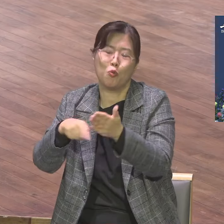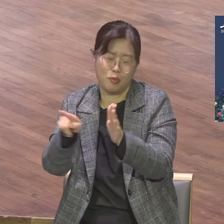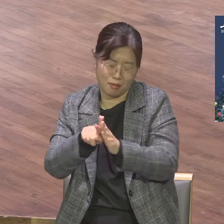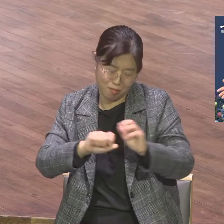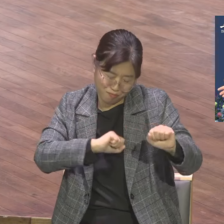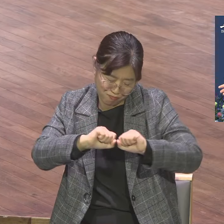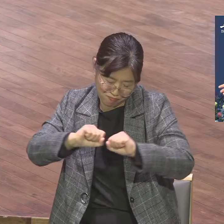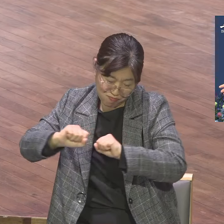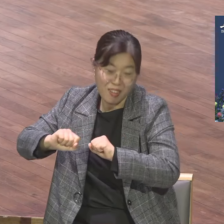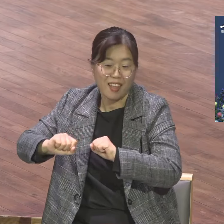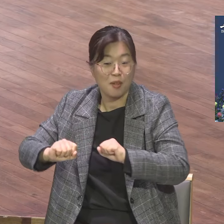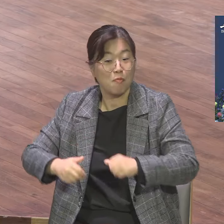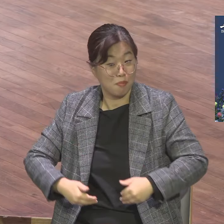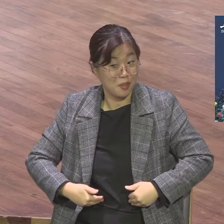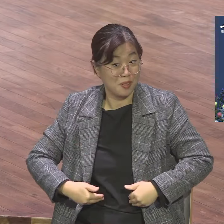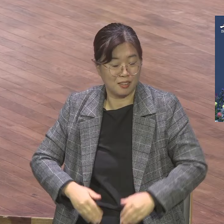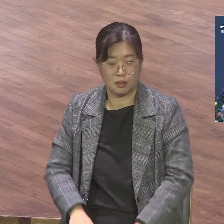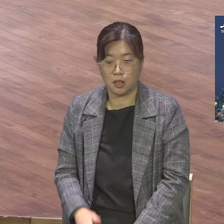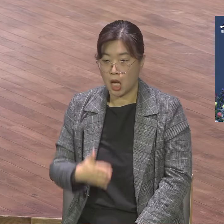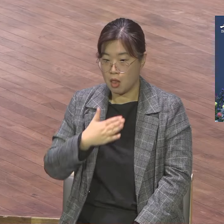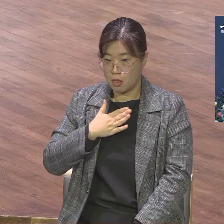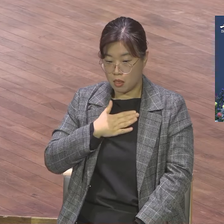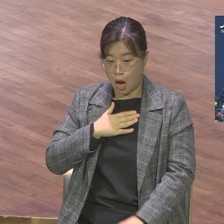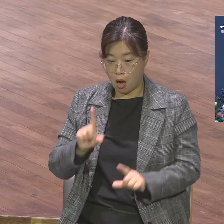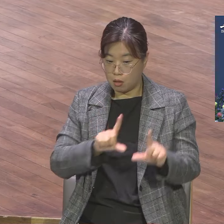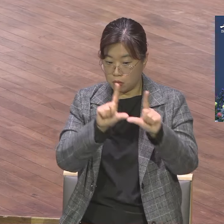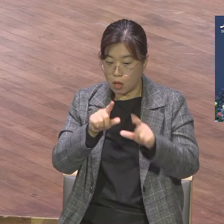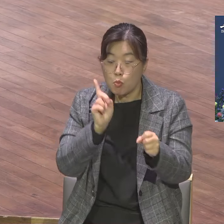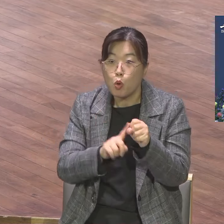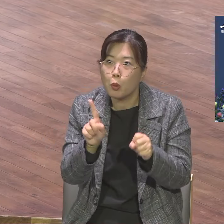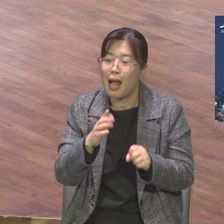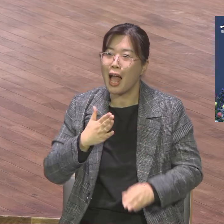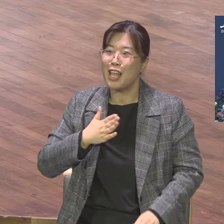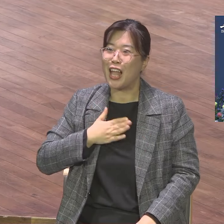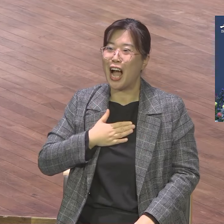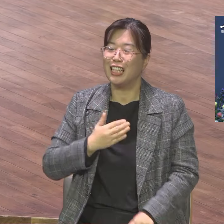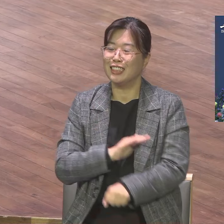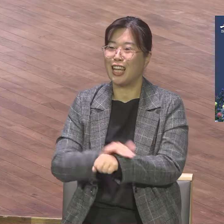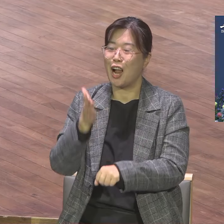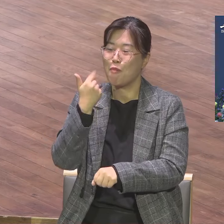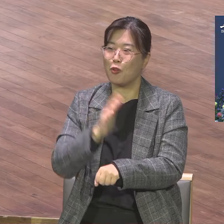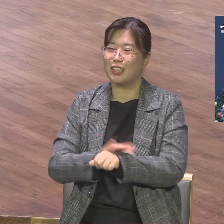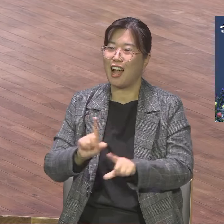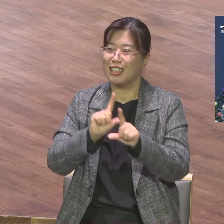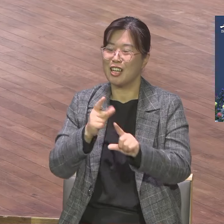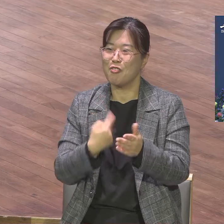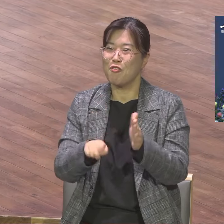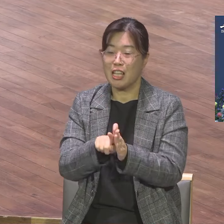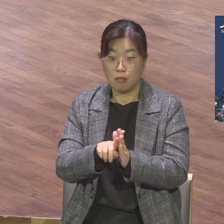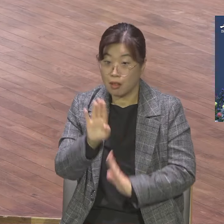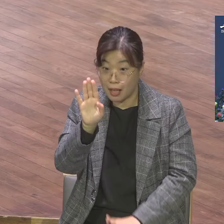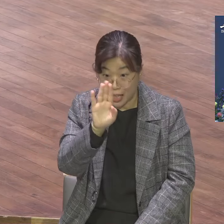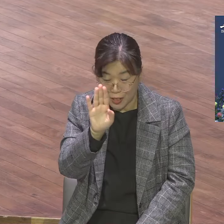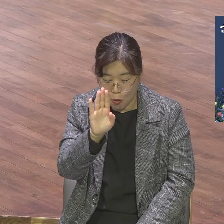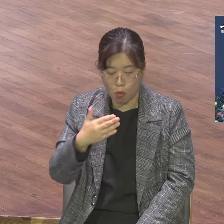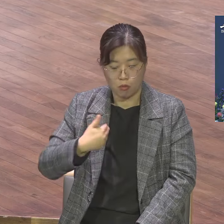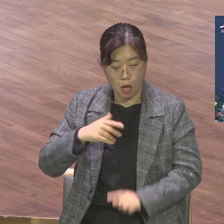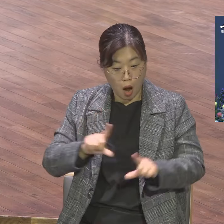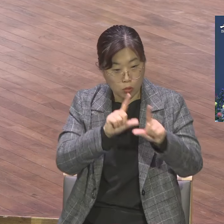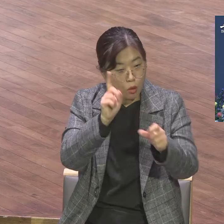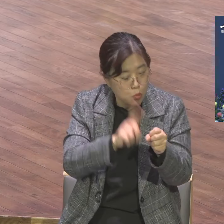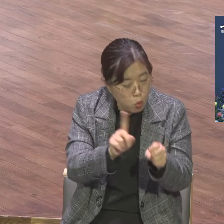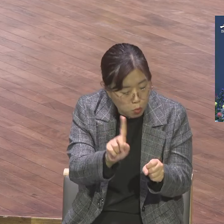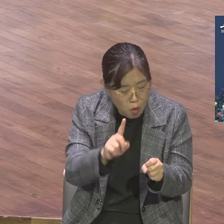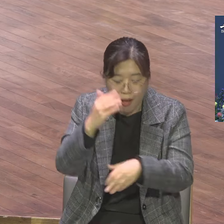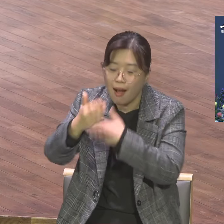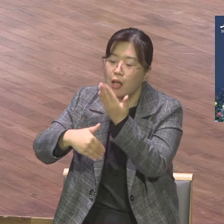우리가 사는 것 자체가 내 사는 건 나를 위해 사는 것이 아니라 내 사는 것은 하나님의 영광을 위하여.